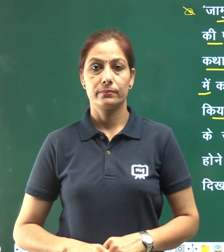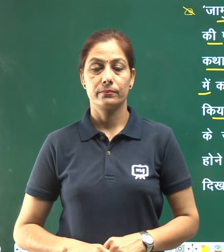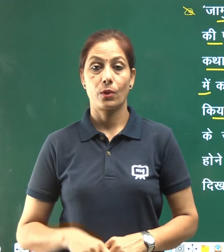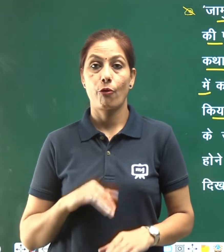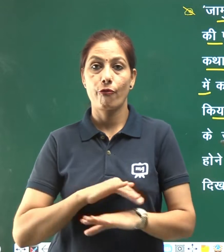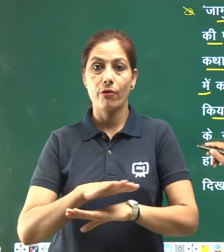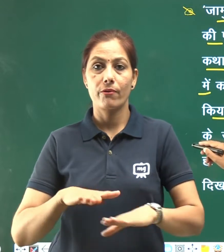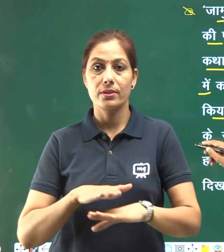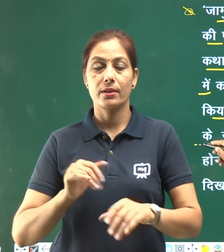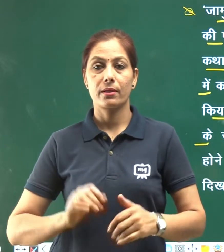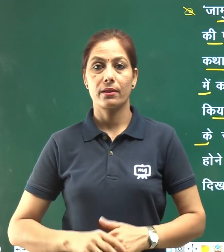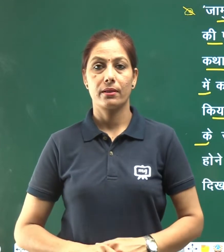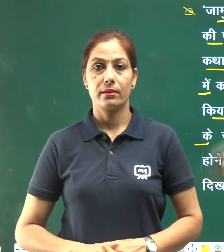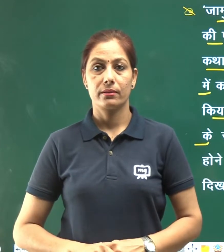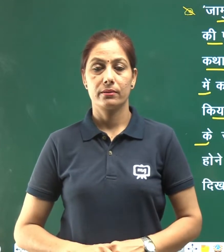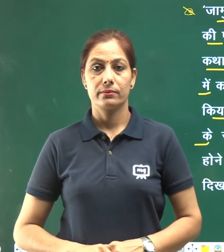व्यवस्था के